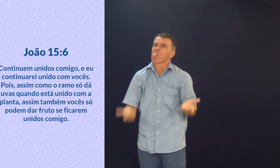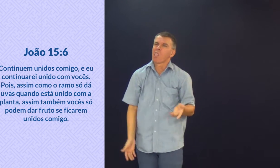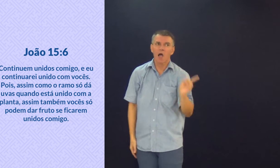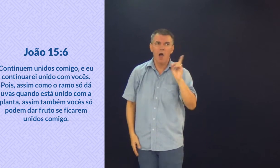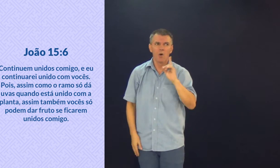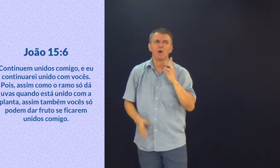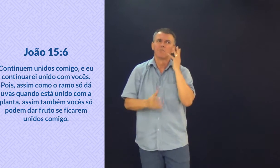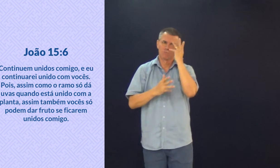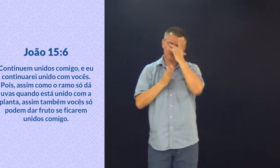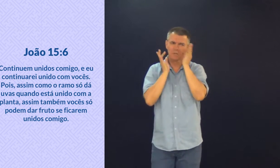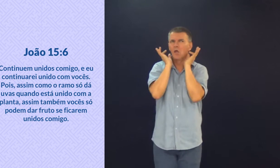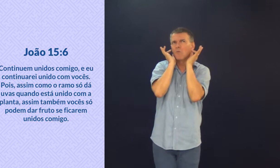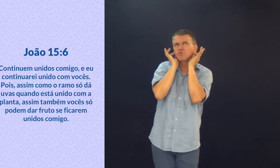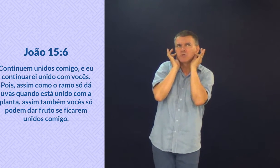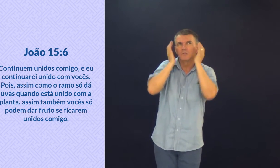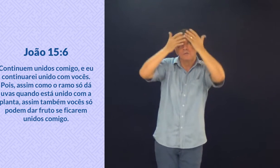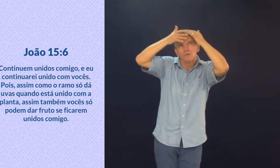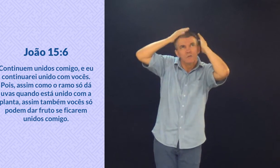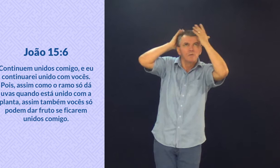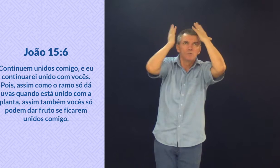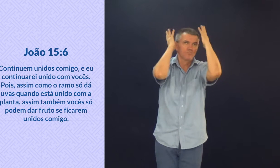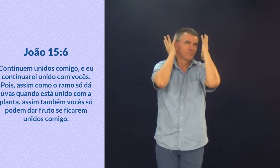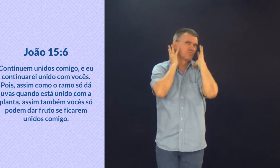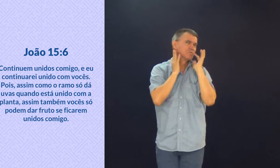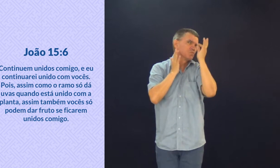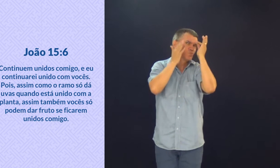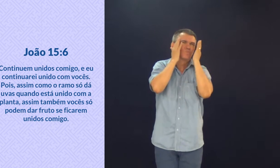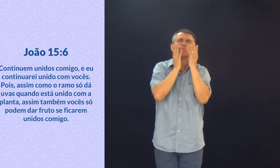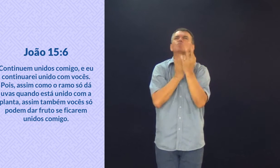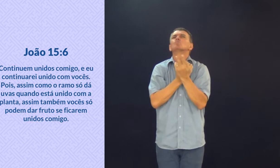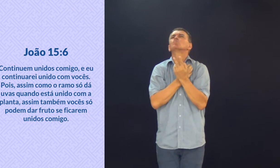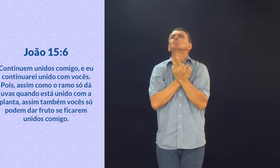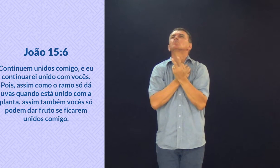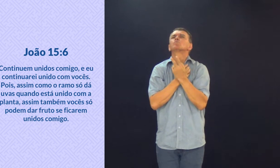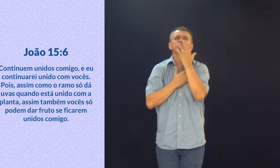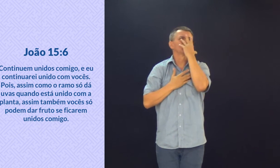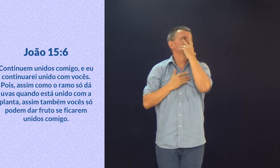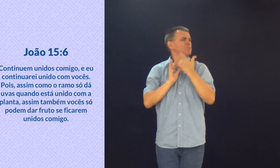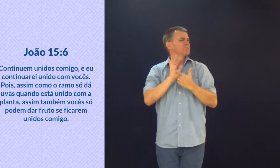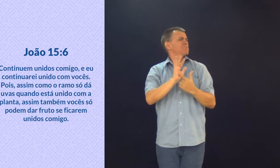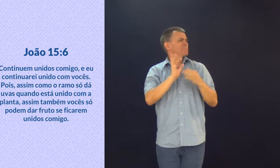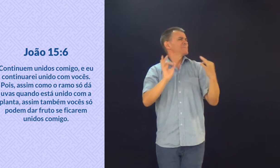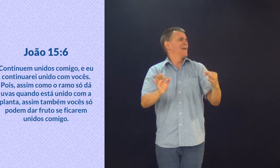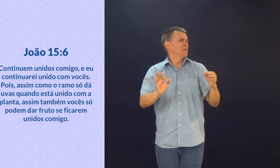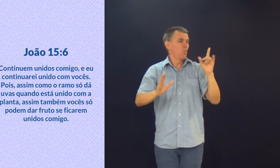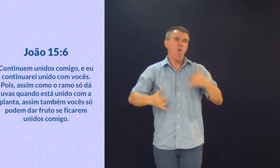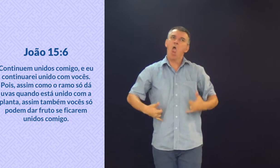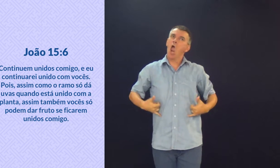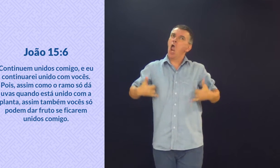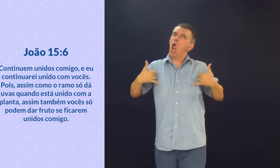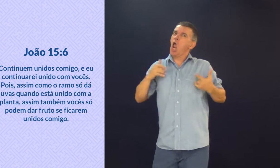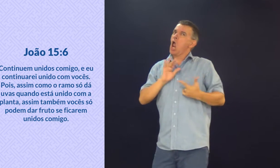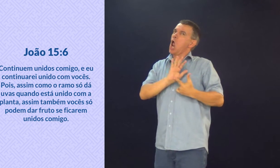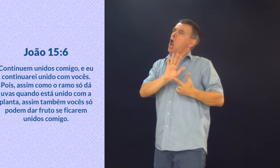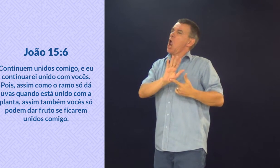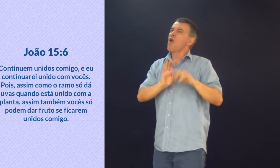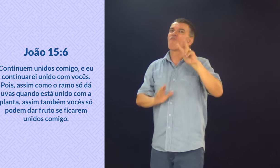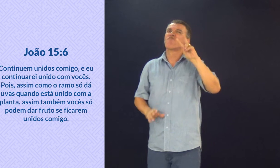sem rumo melhor né brincos maqueia cuida do seu cabelo é uma pessoa apresentável